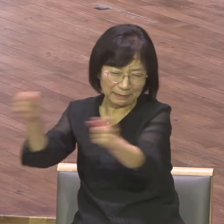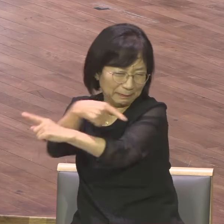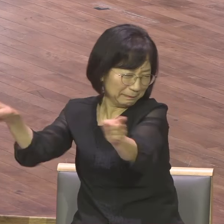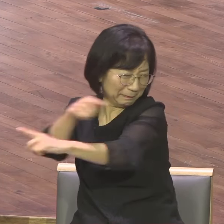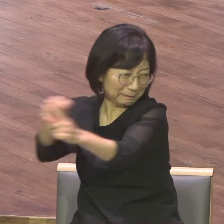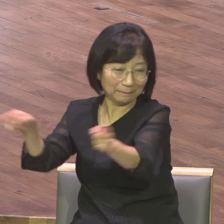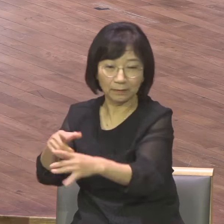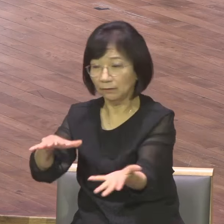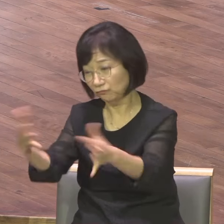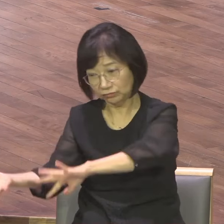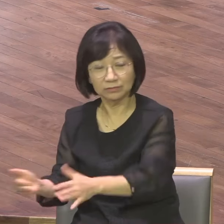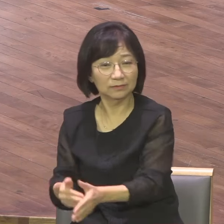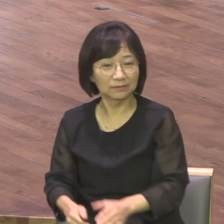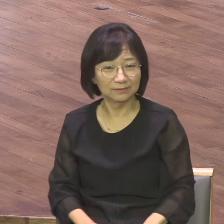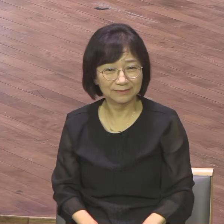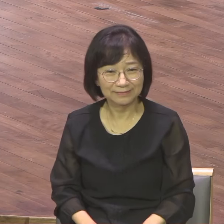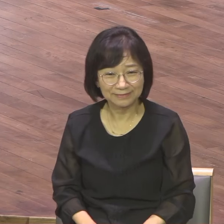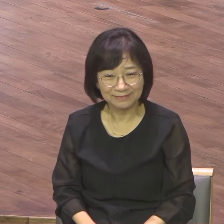믿음으로 신앙생활 하시기 바랍니다.